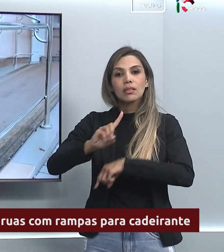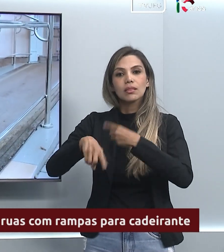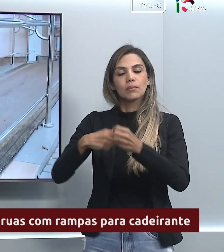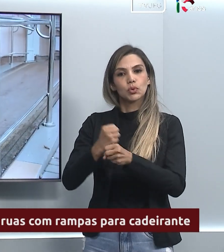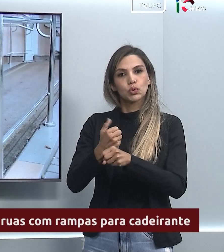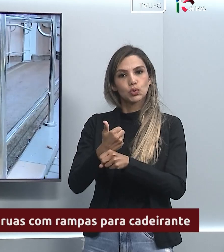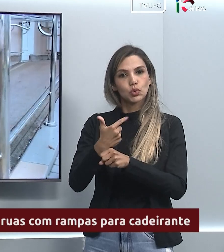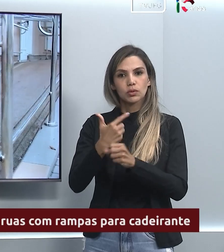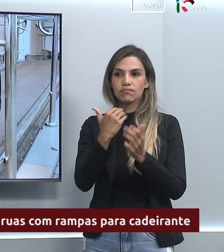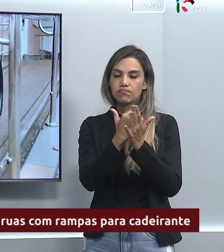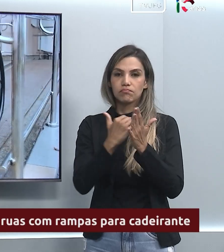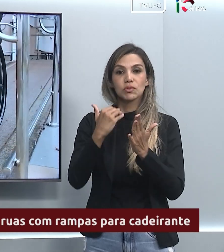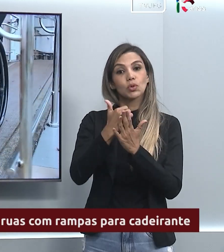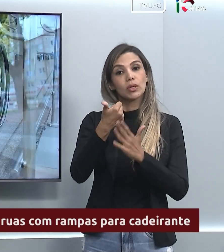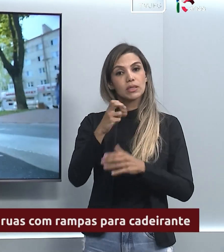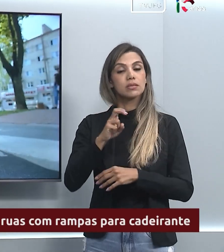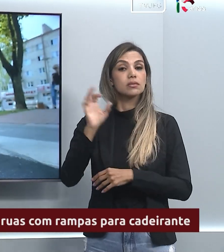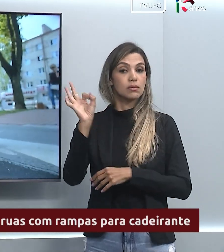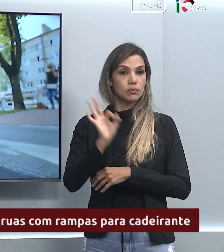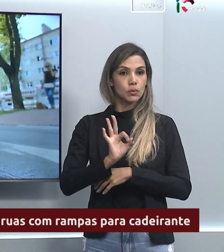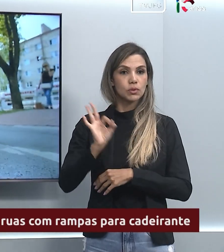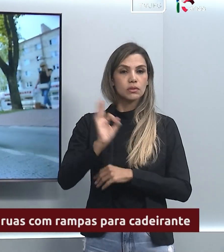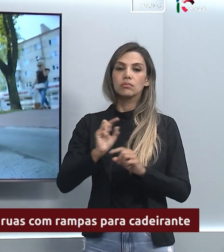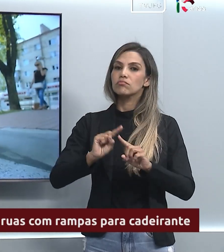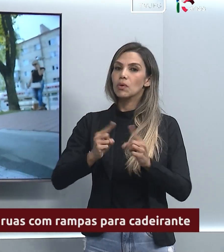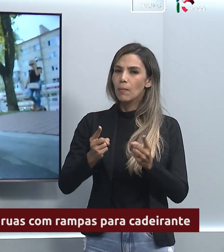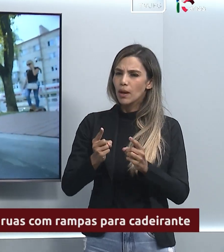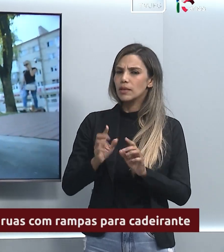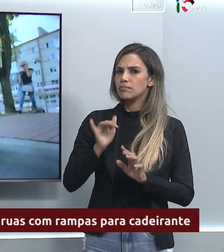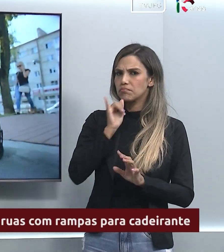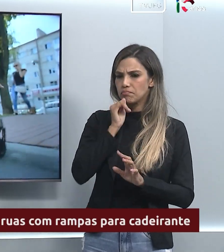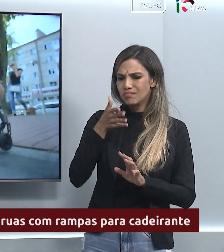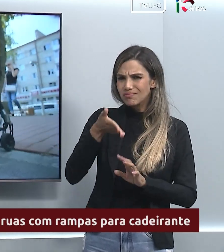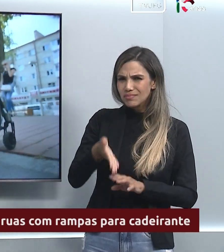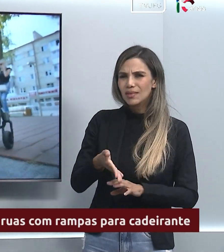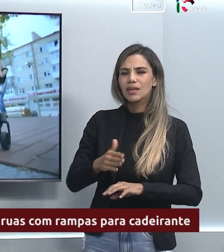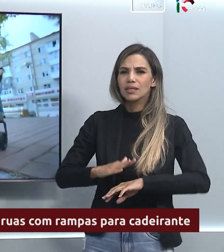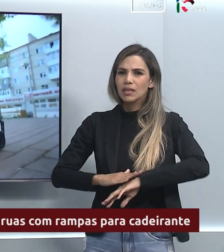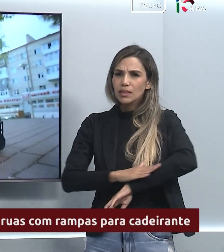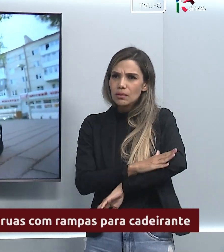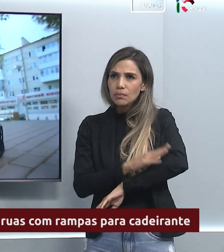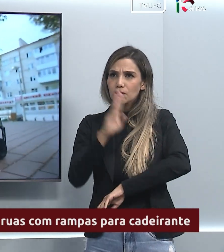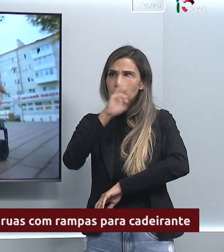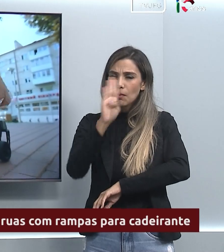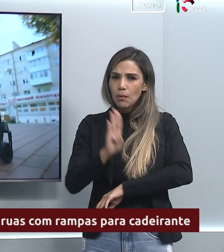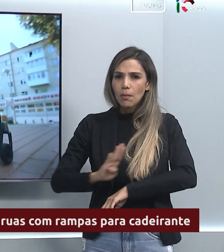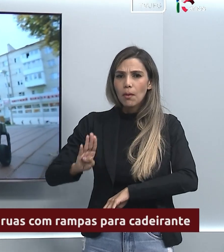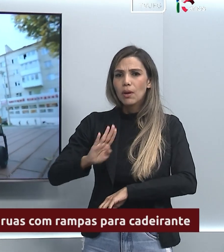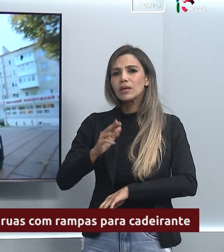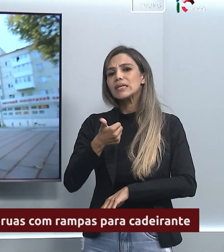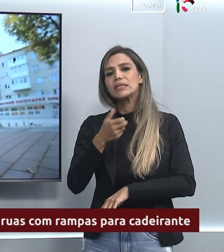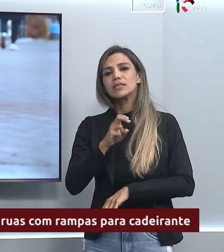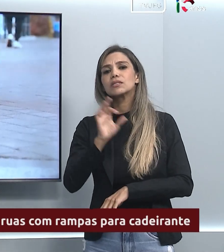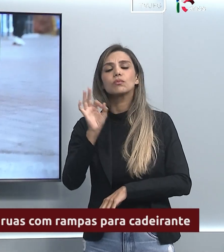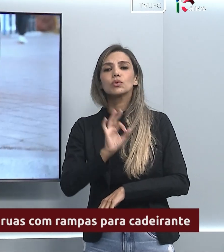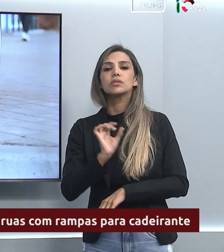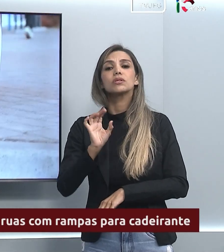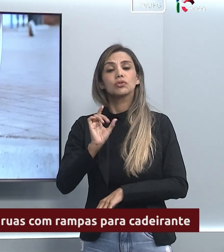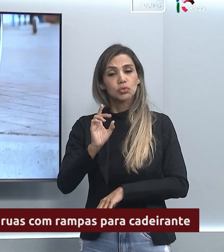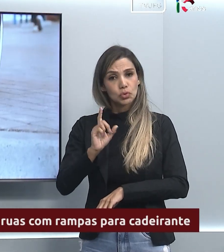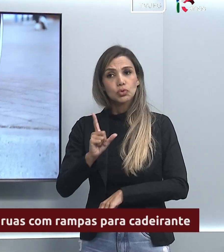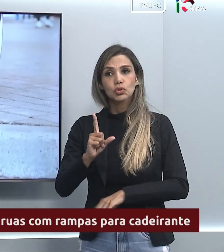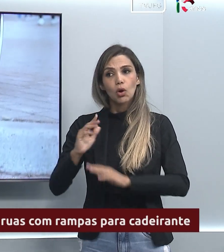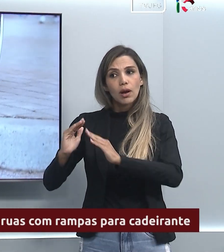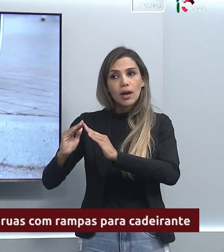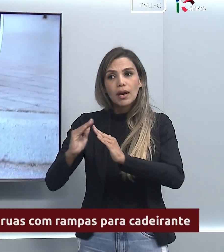depois, o número subiu para 15%. Mas, no fim das contas, isso significa que apenas 15% da população vive em ruas que